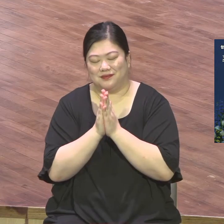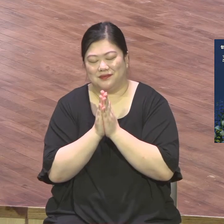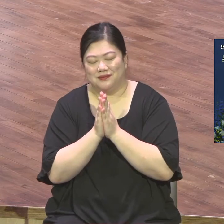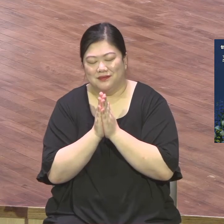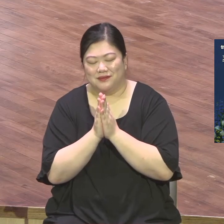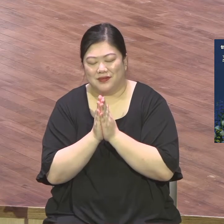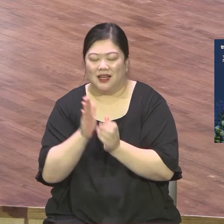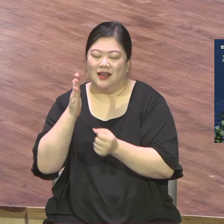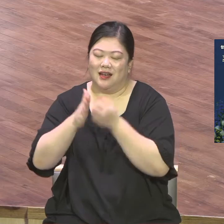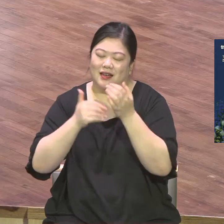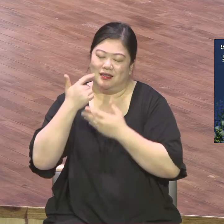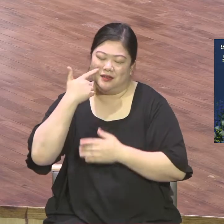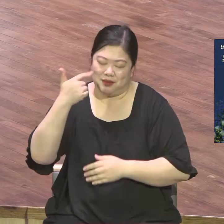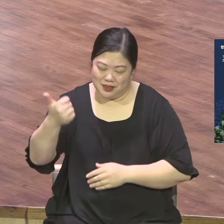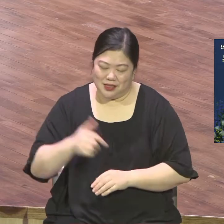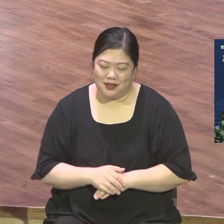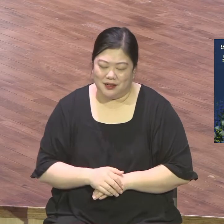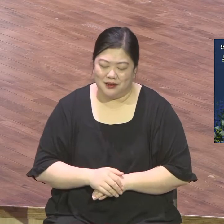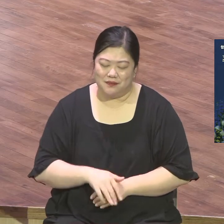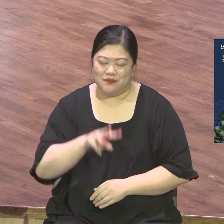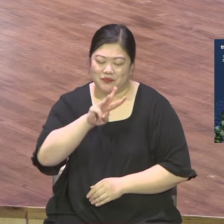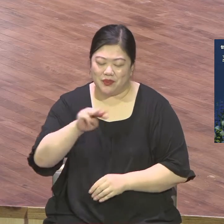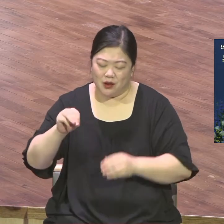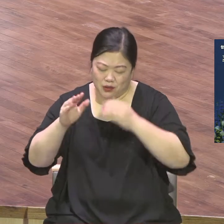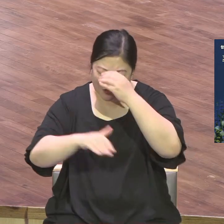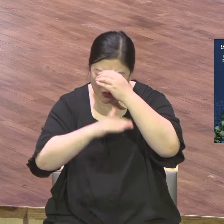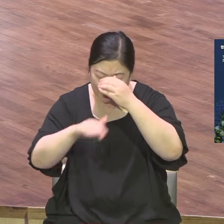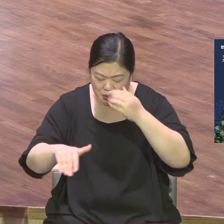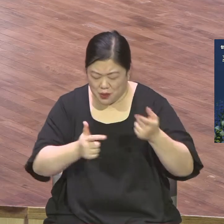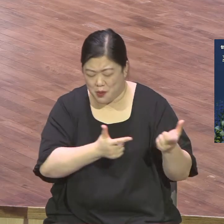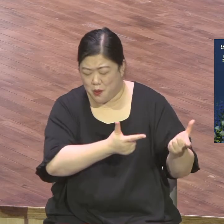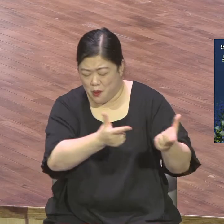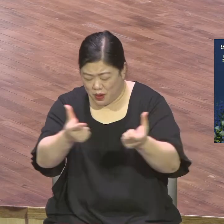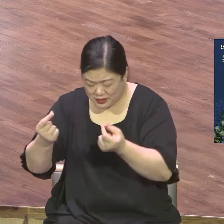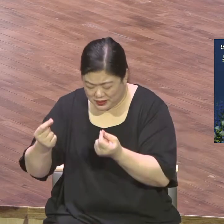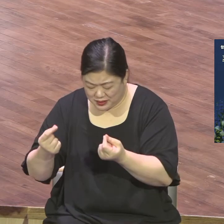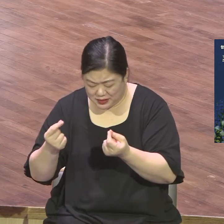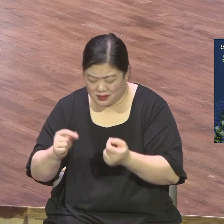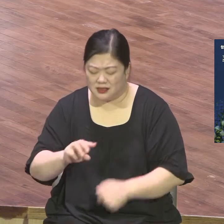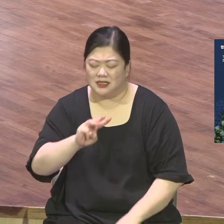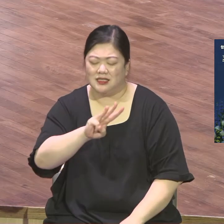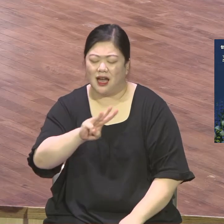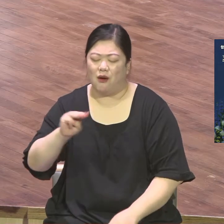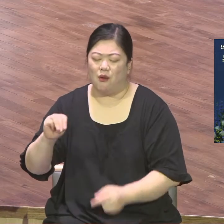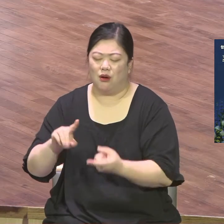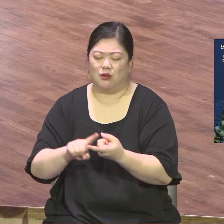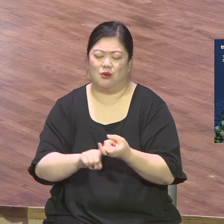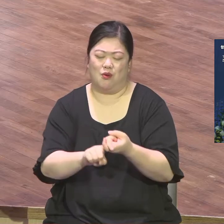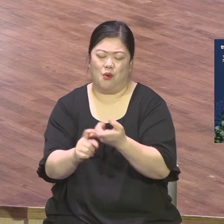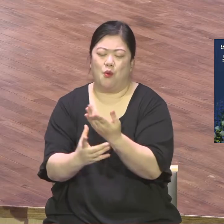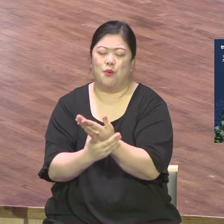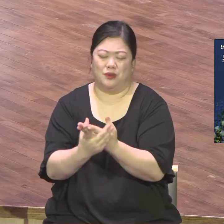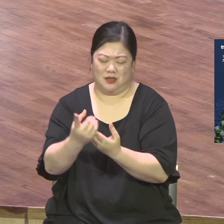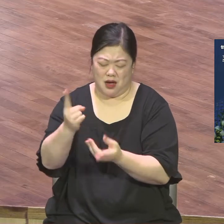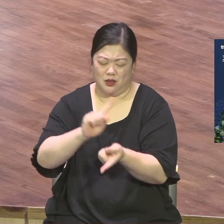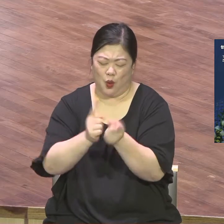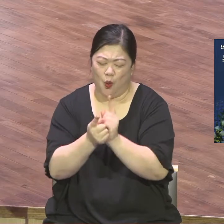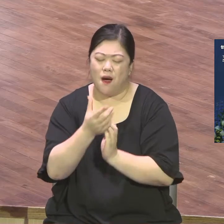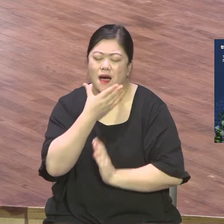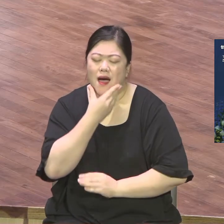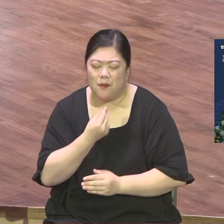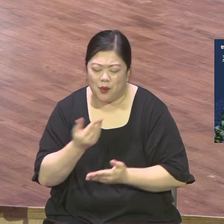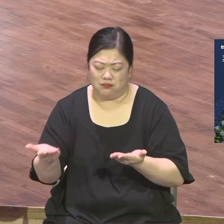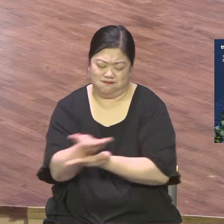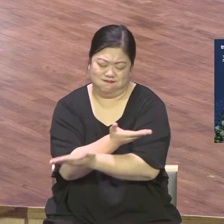영계 모든 성도들, 이 예언 공동체가 정말 행복을 주는 사람들이 되게